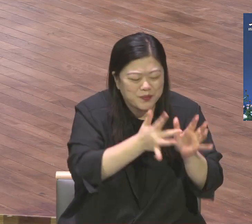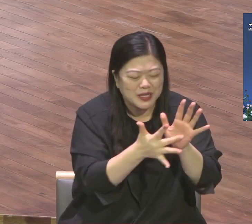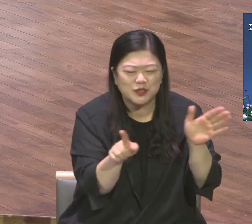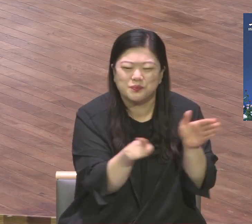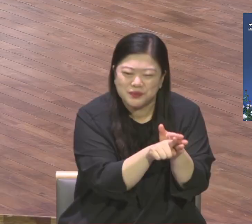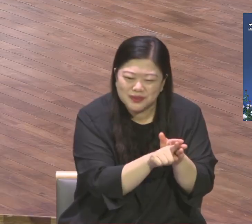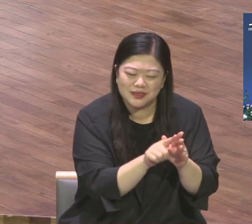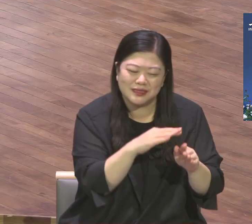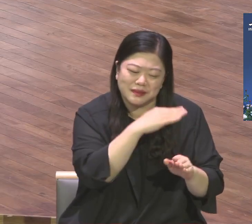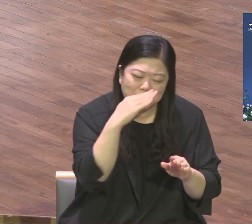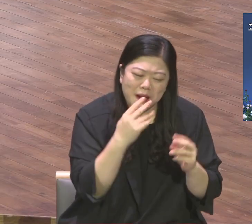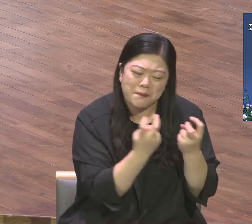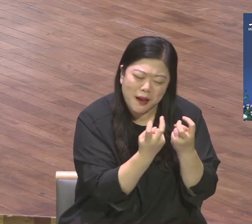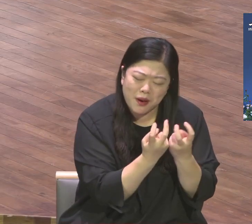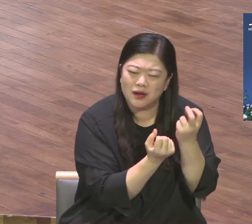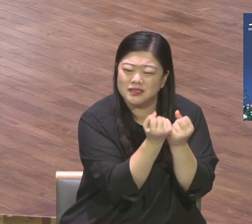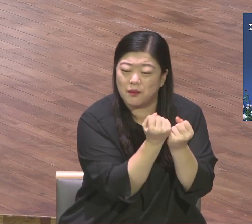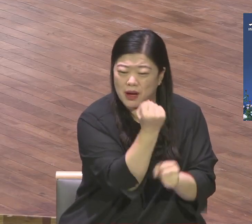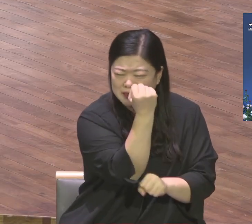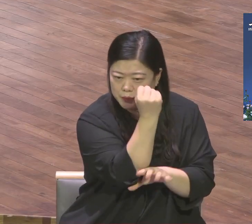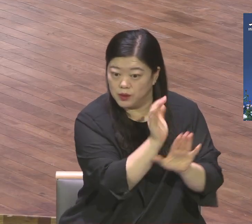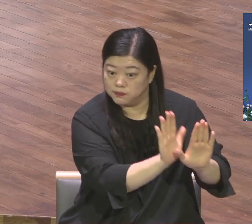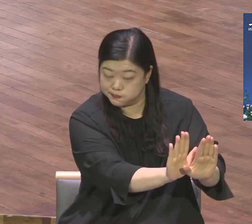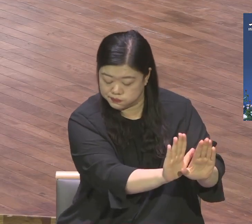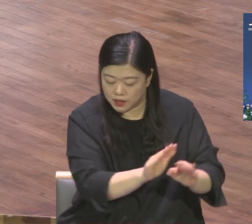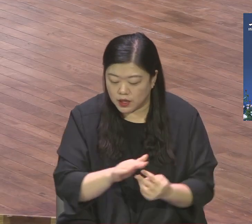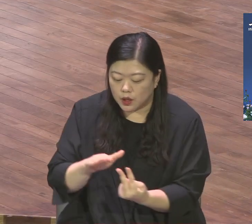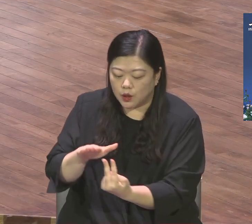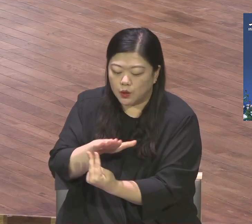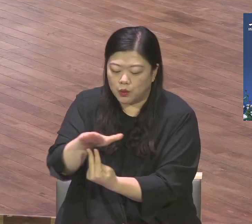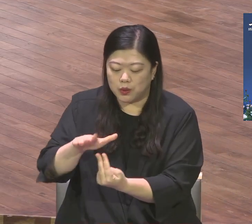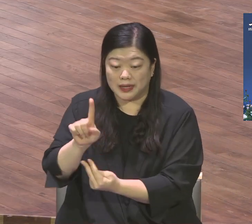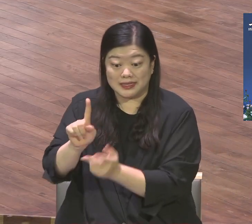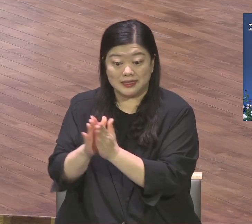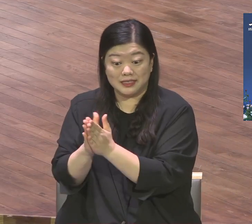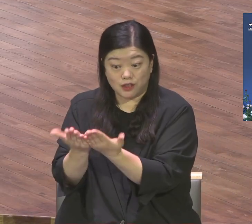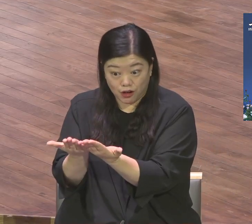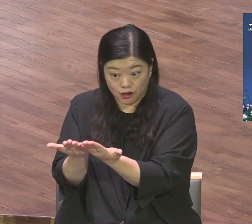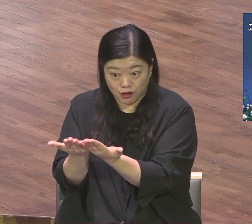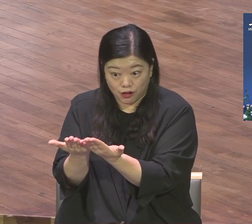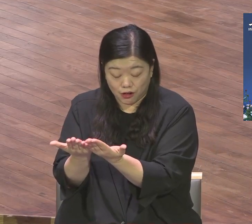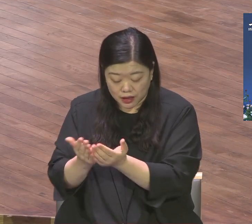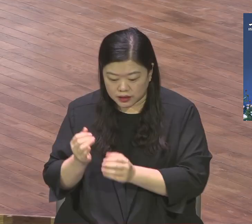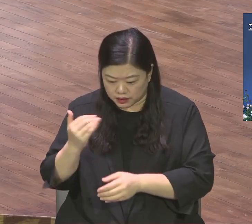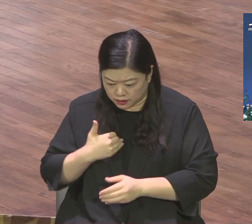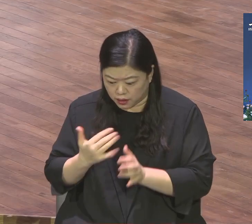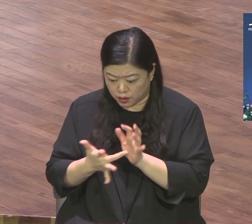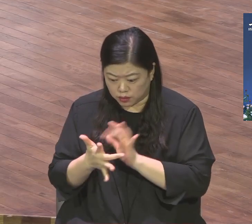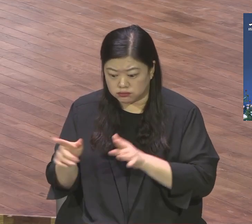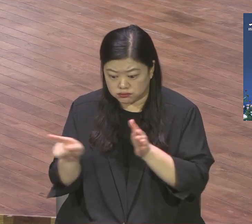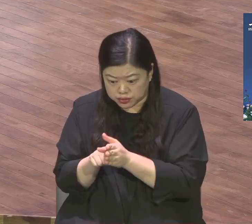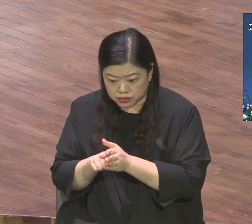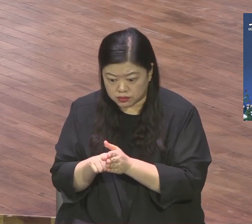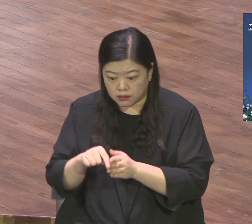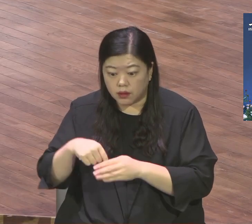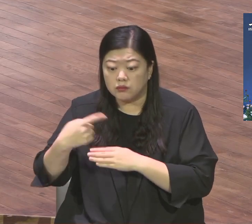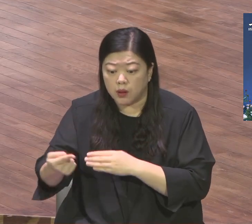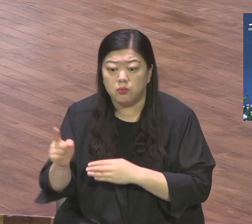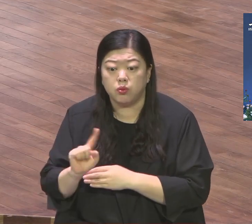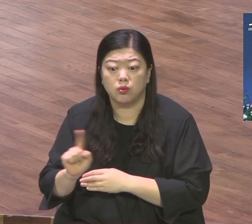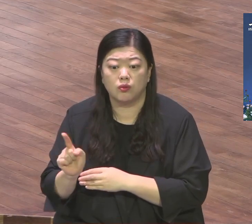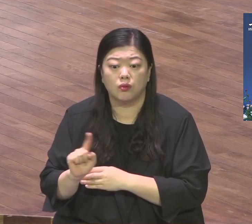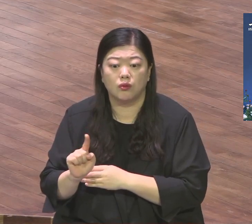어떻게 올바른 신앙생활을 해 나가야 하느냐. 구원받고 끝나는 게 아니란 말이에요. 구원받고 그냥 팍 죽어버리면 천국 갈